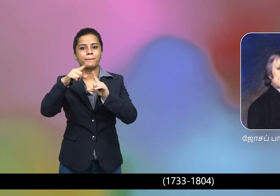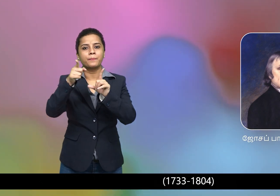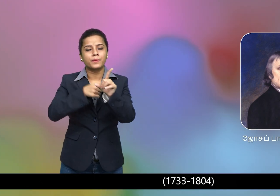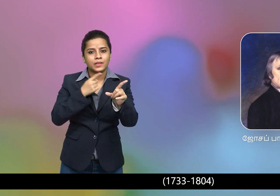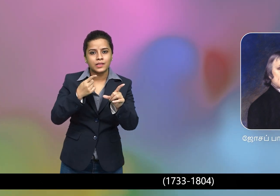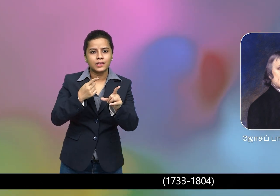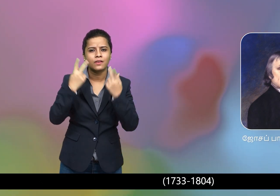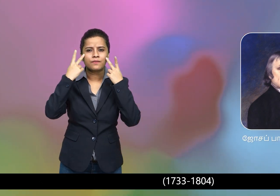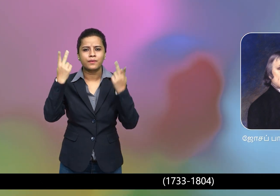1733 முதல்